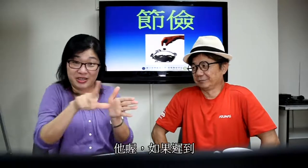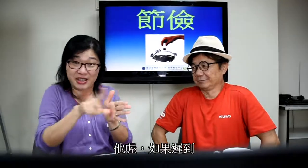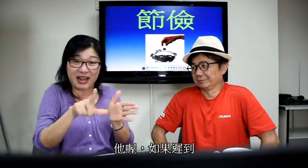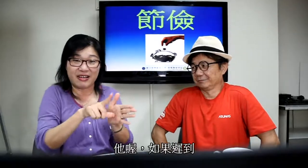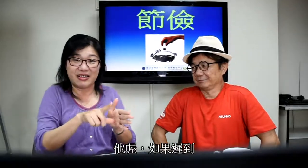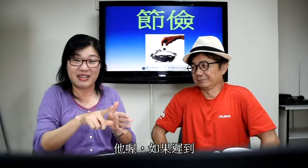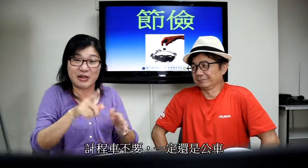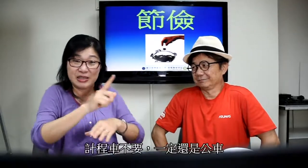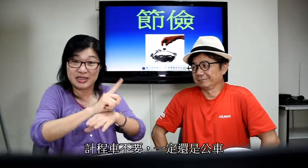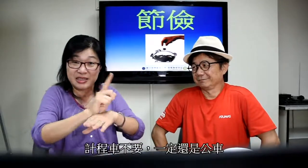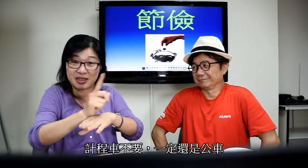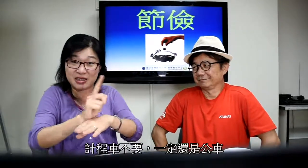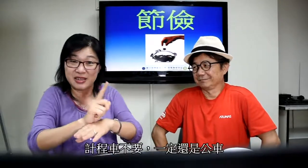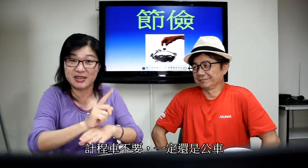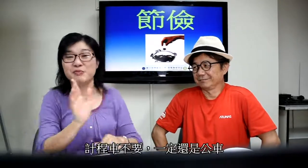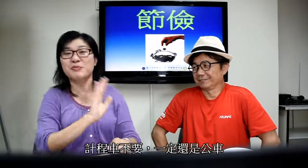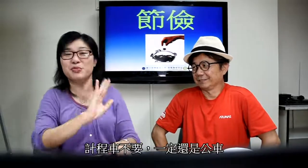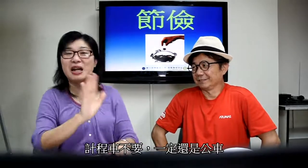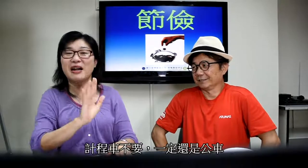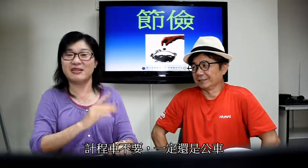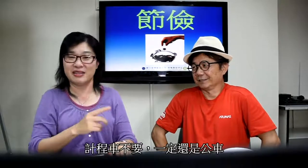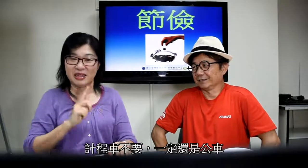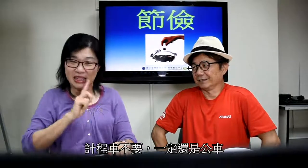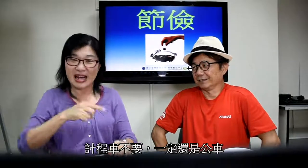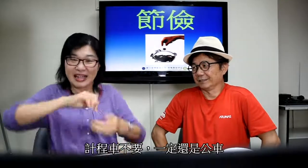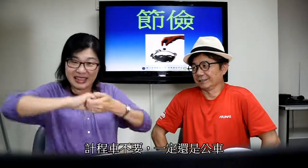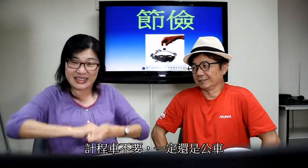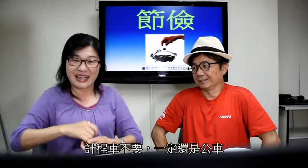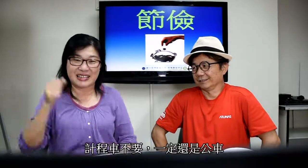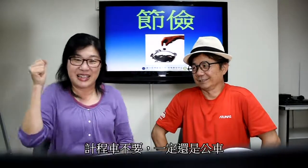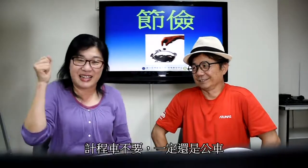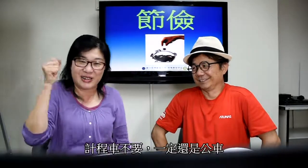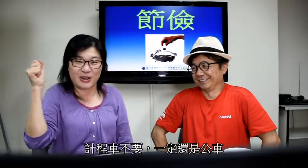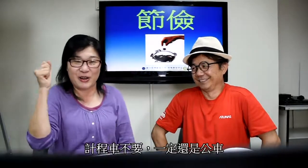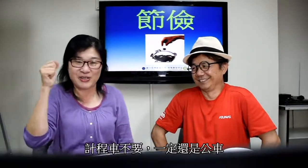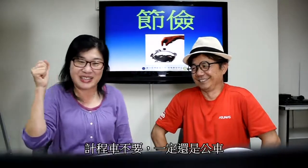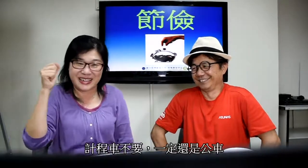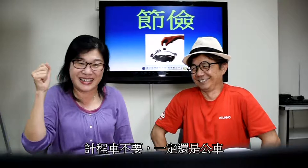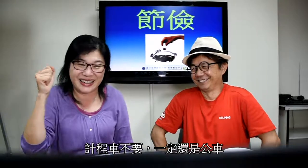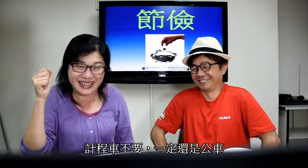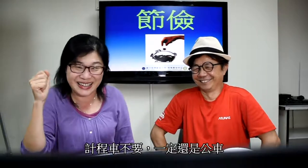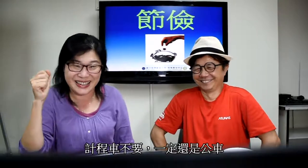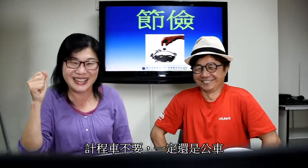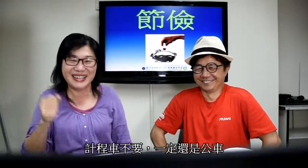到，计程车不要，他一定还是公车。